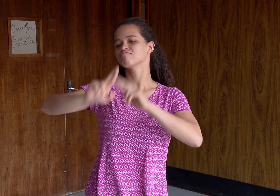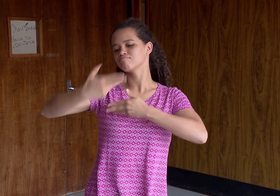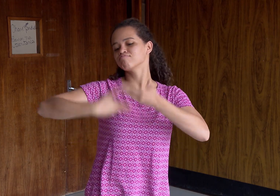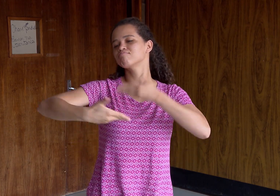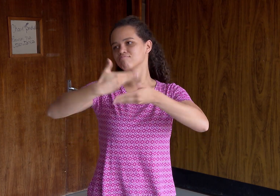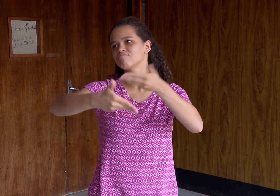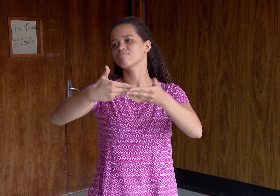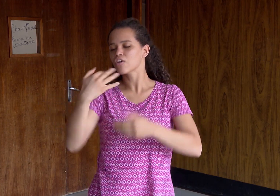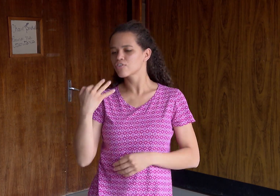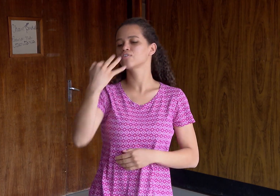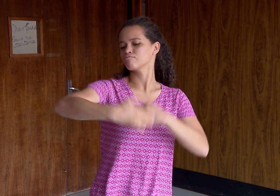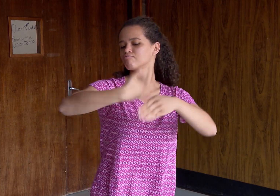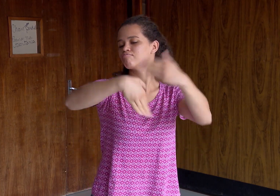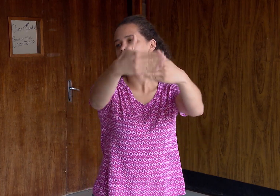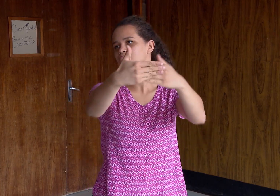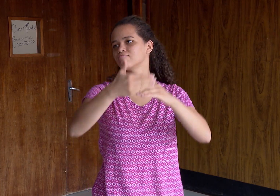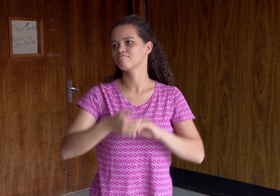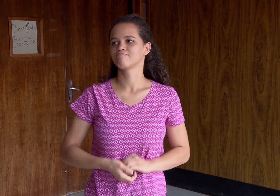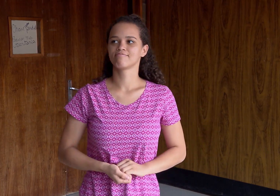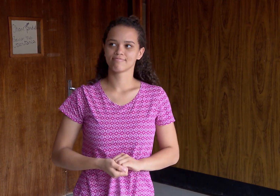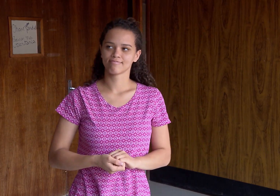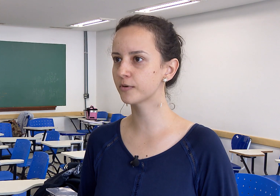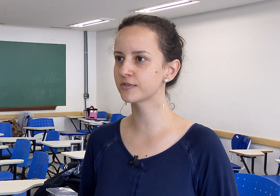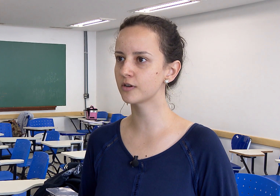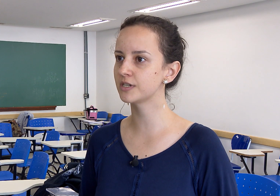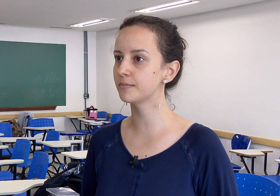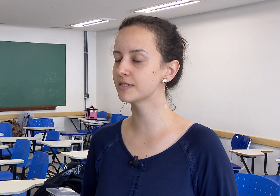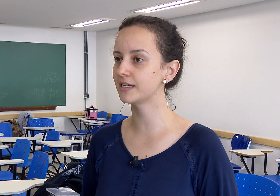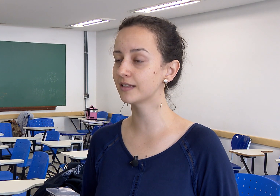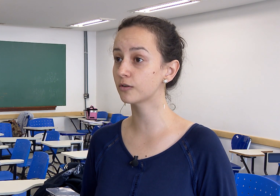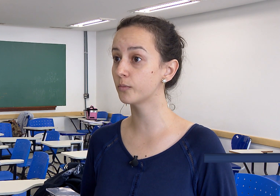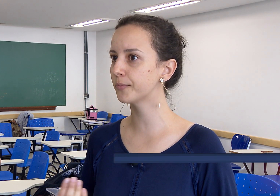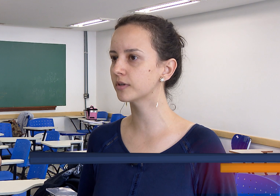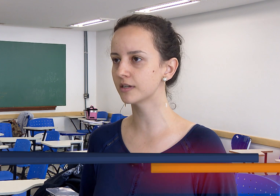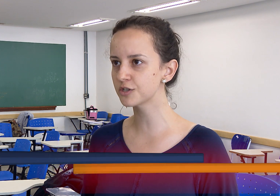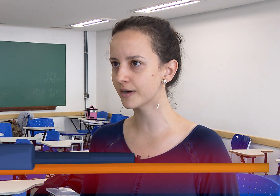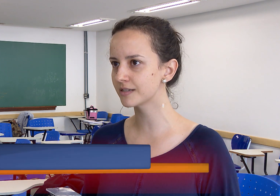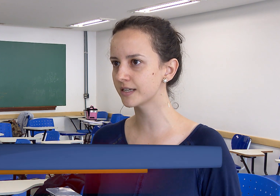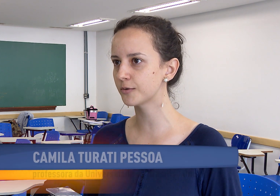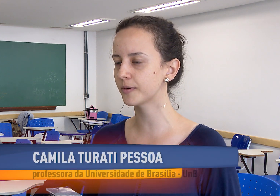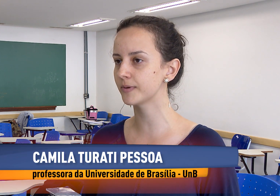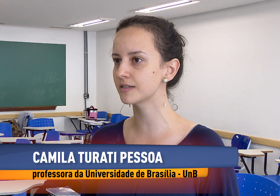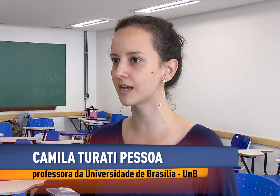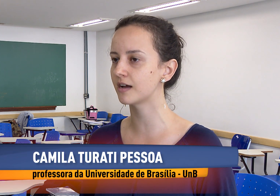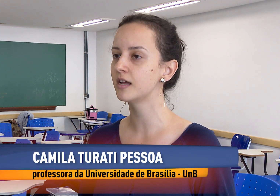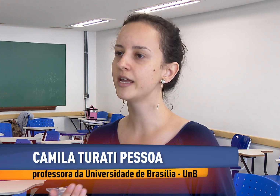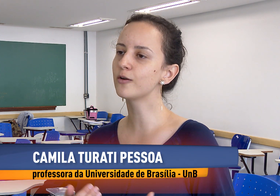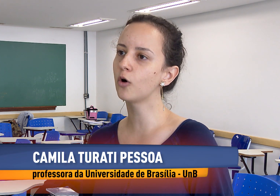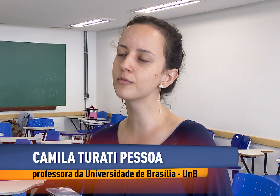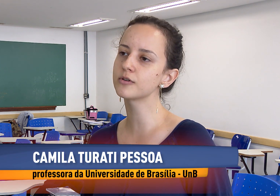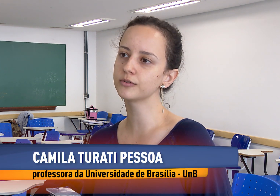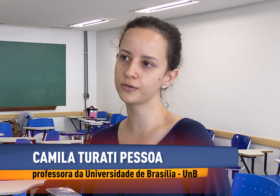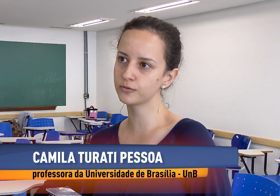com as necessidades que a gente tem dentro da universidade. O profissional de Libras ele entra como importante parceiro para pensar em como os conteúdos de